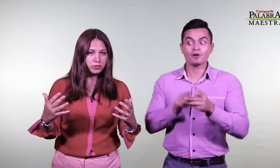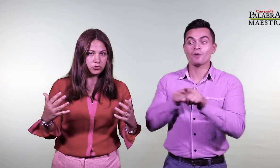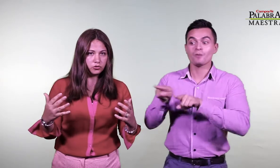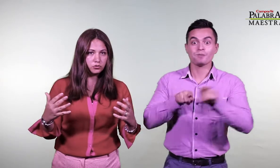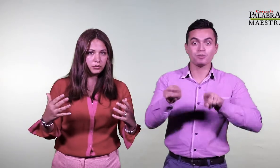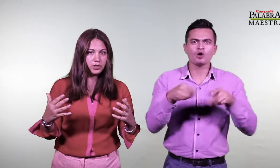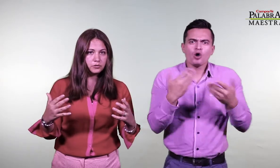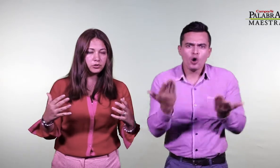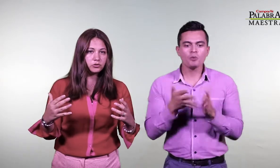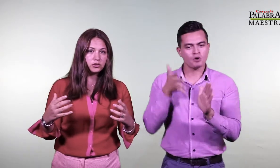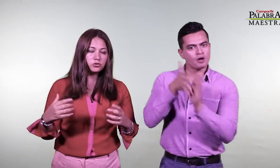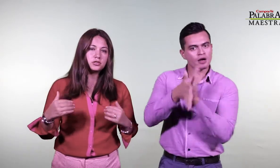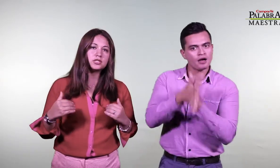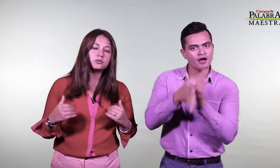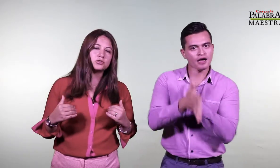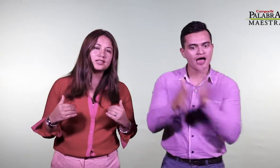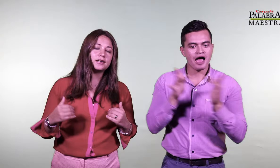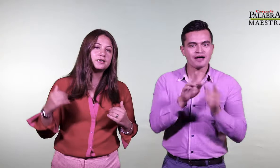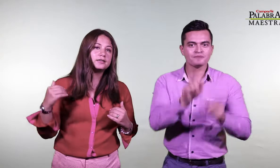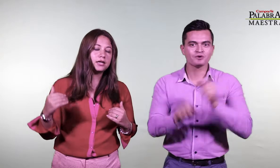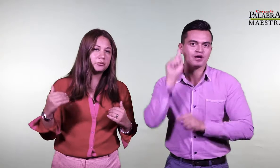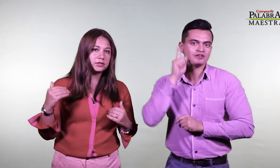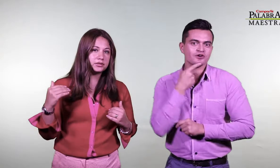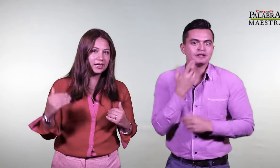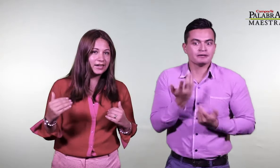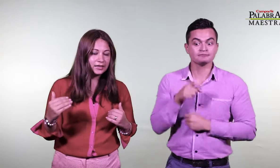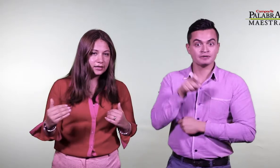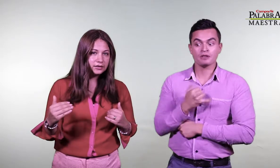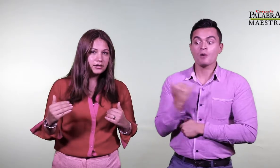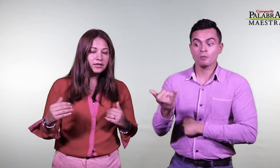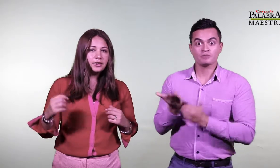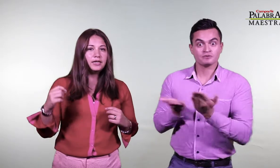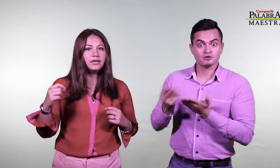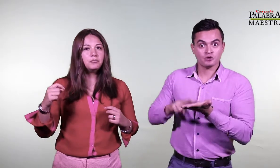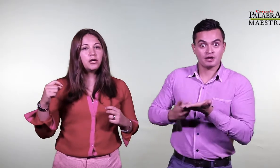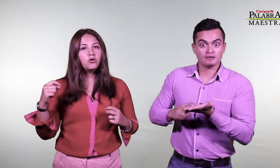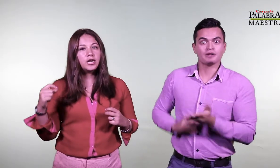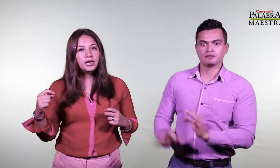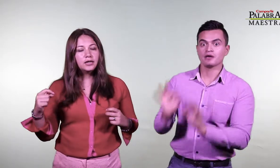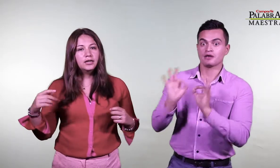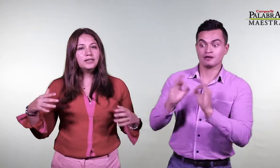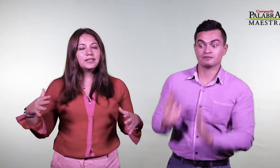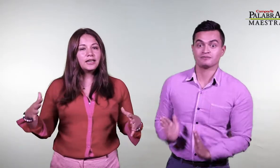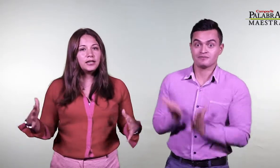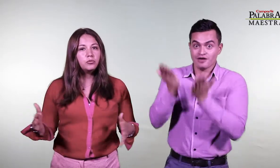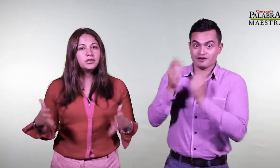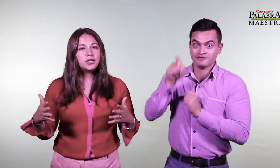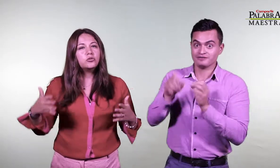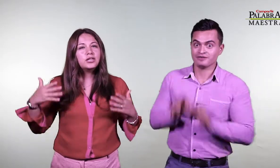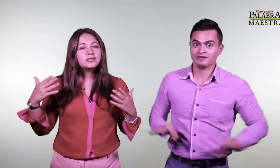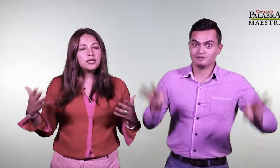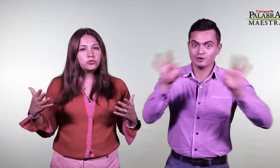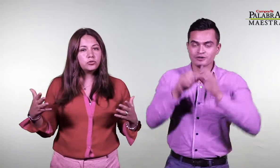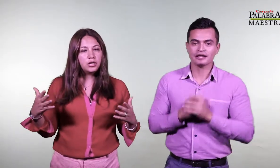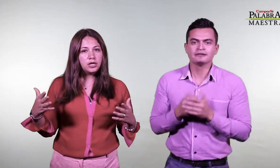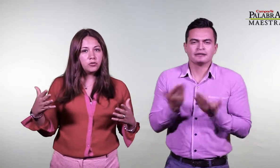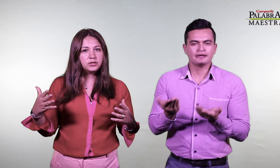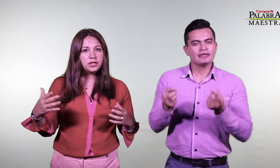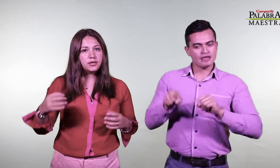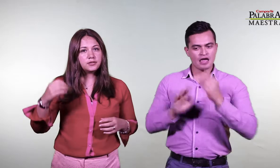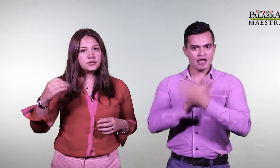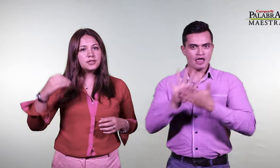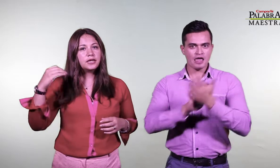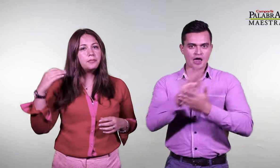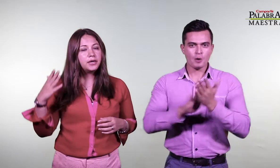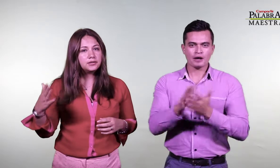mejor información para las personas sordas, tenemos que tener intérpretes de calidad y mejorar y seguir aumentando el estatus de la